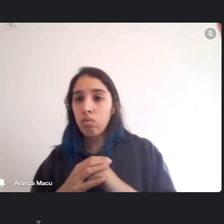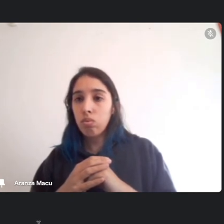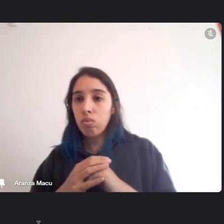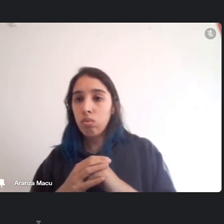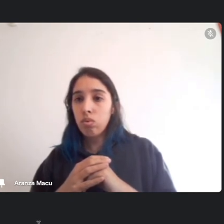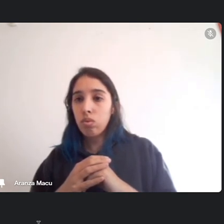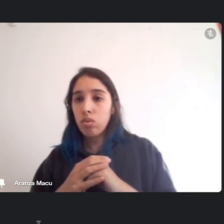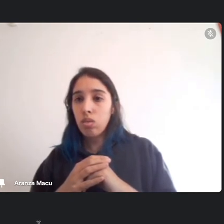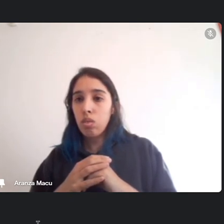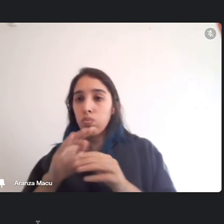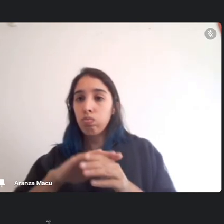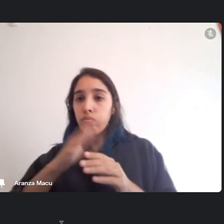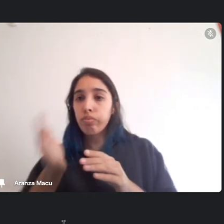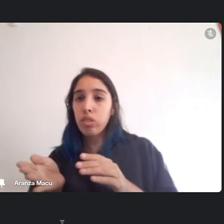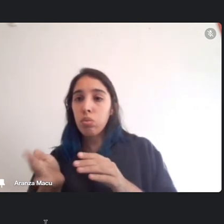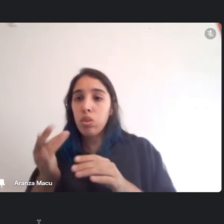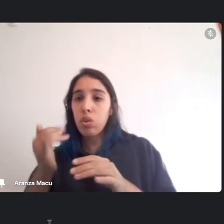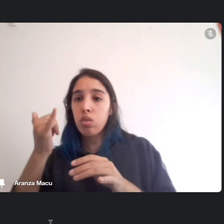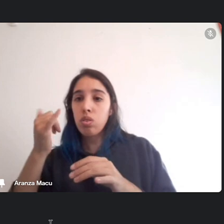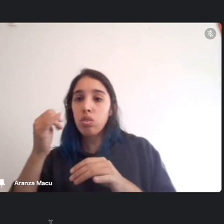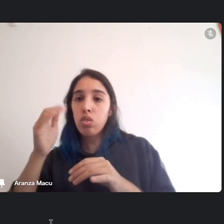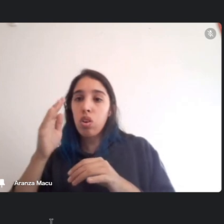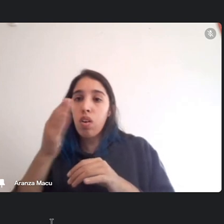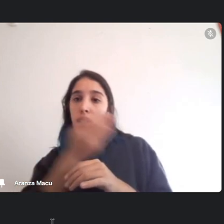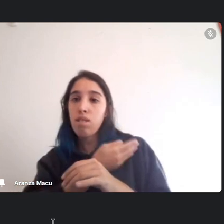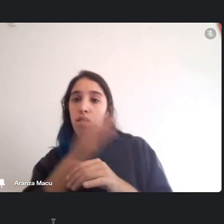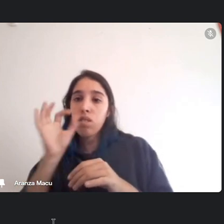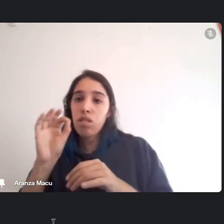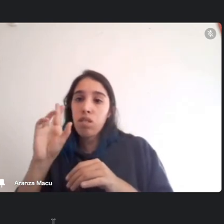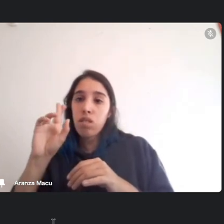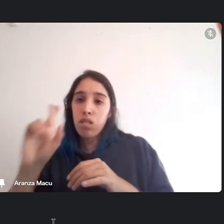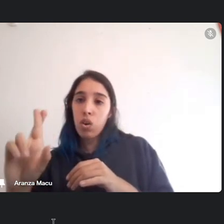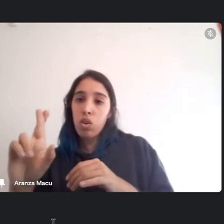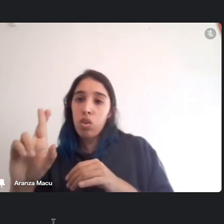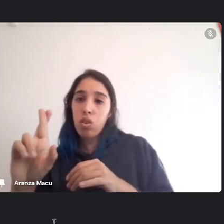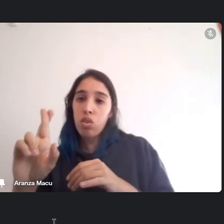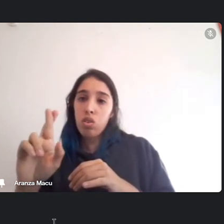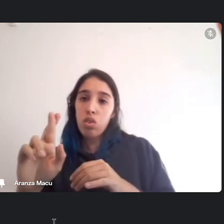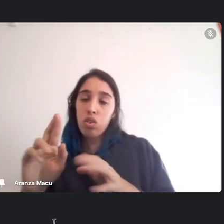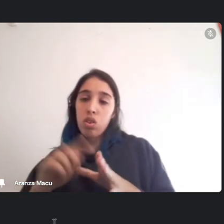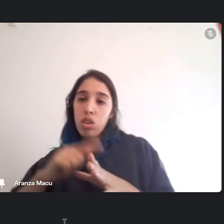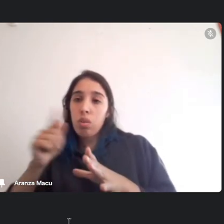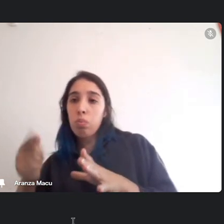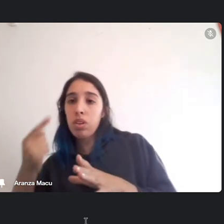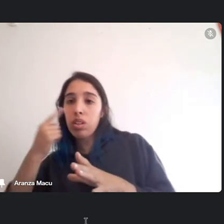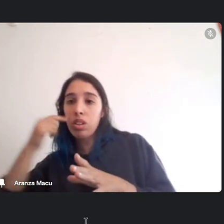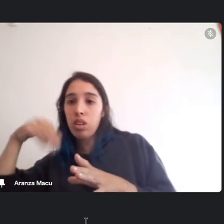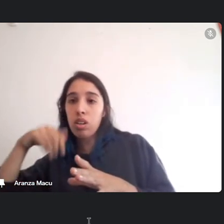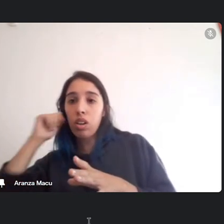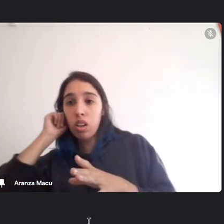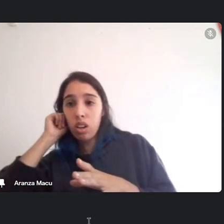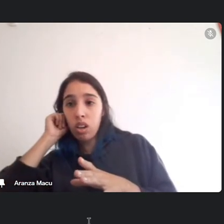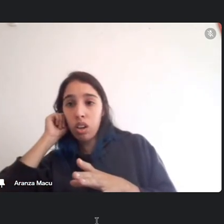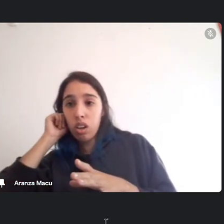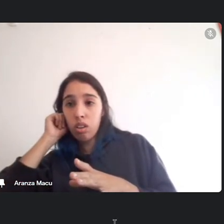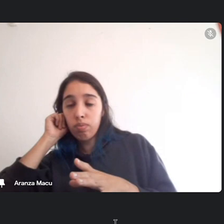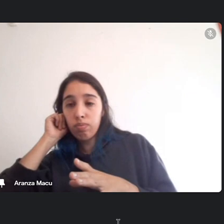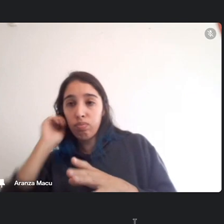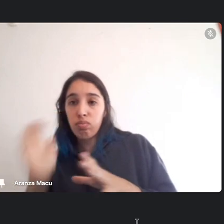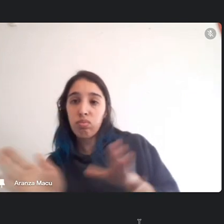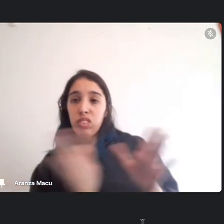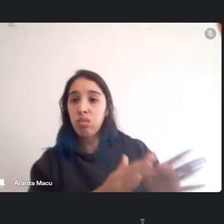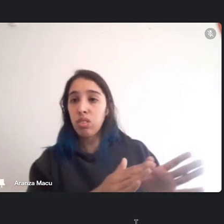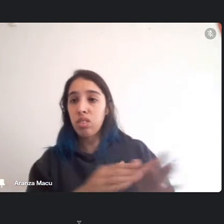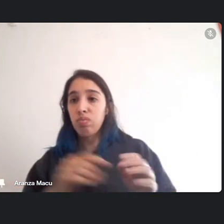se repite. Entonces acá ing va en infinitivo. Y por último tenemos